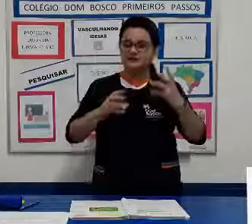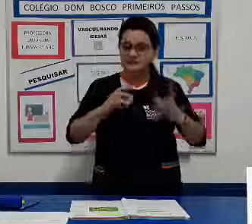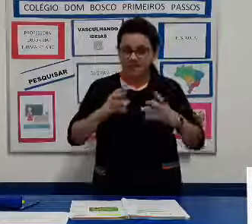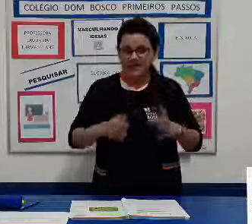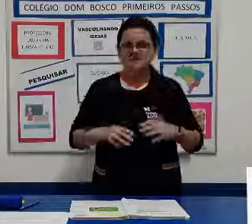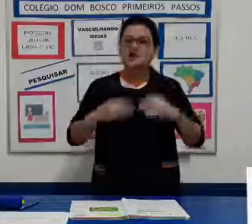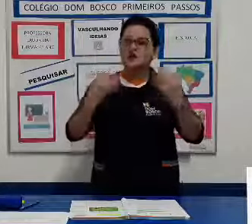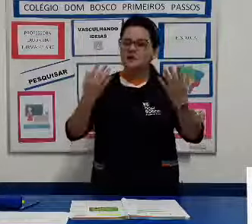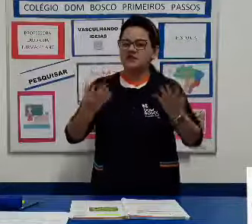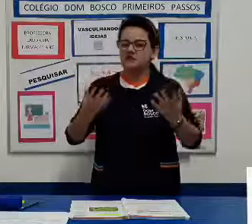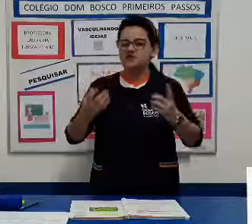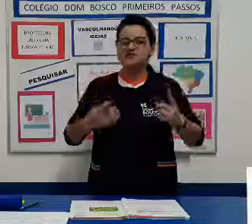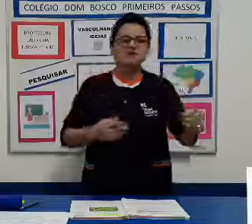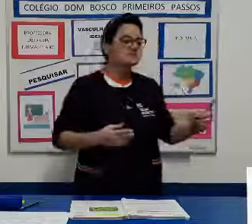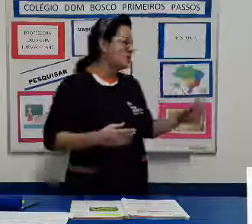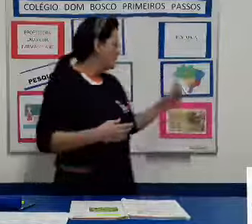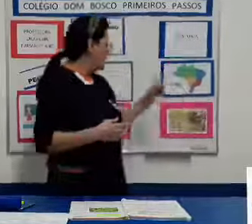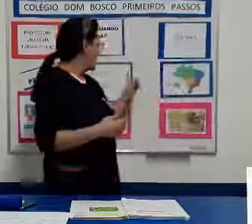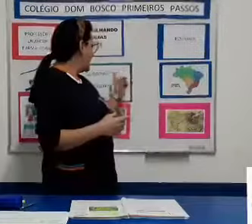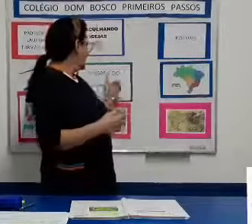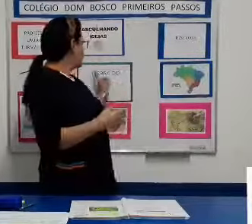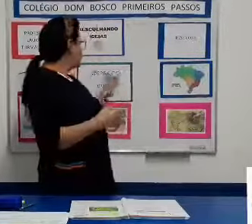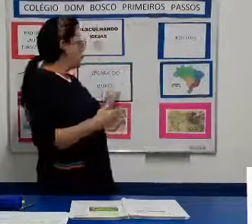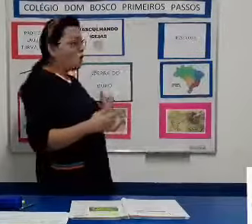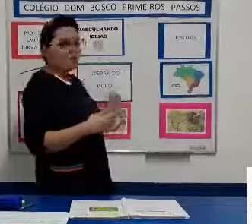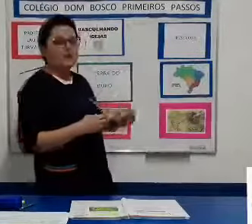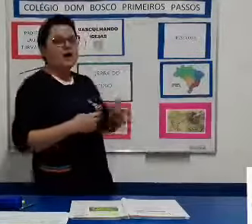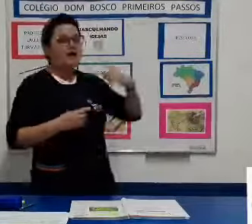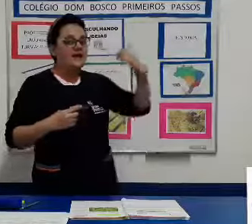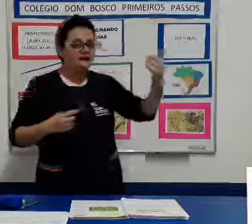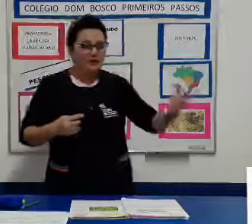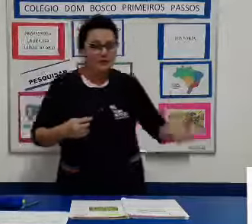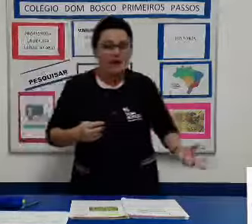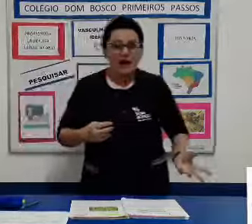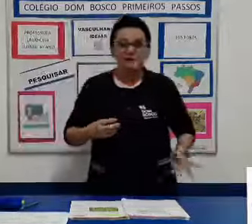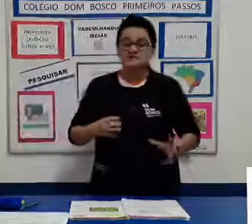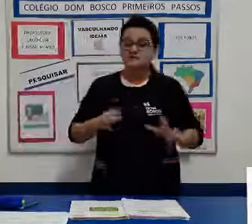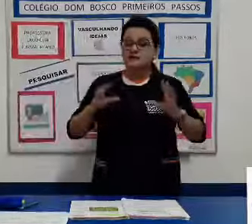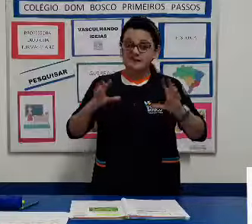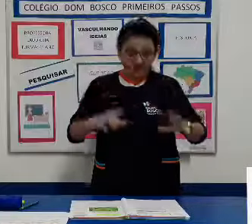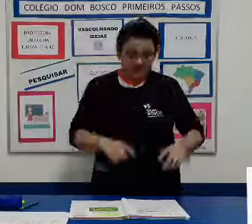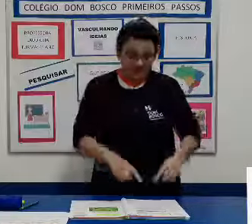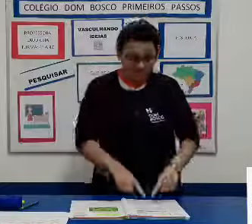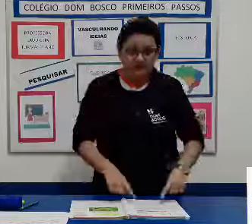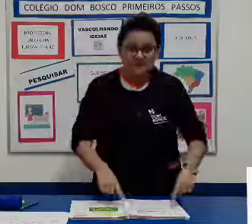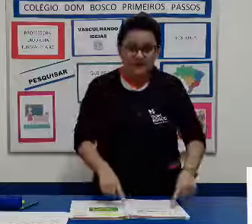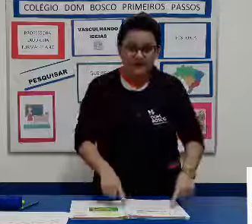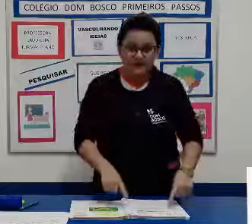teve as guerras? Uma delas que nós estudamos foi a Guerra do Ouro, a Guerra do Emboabas. Então aqui tem uma tabela.